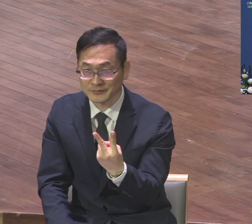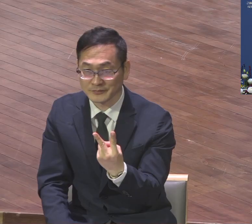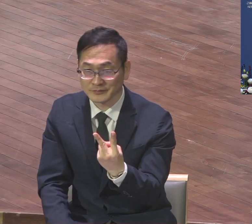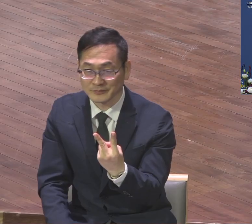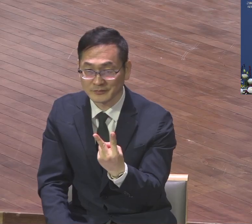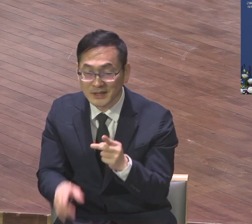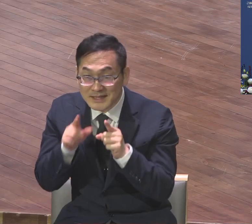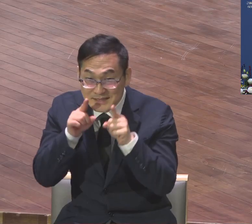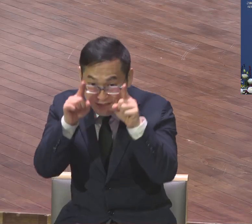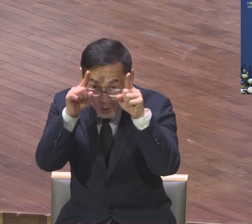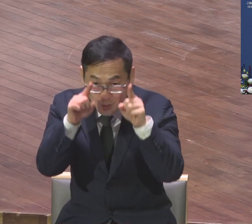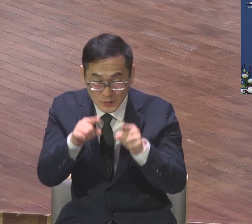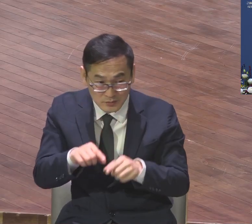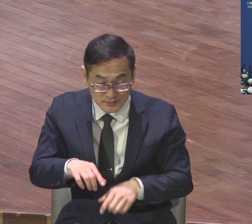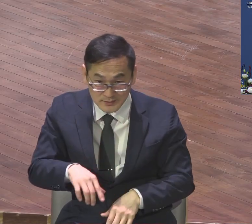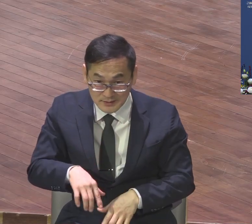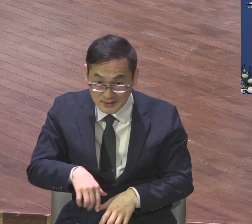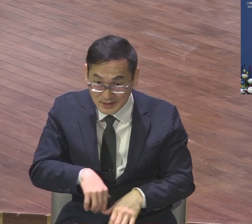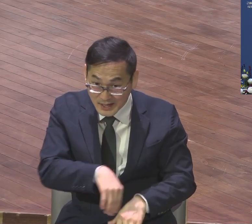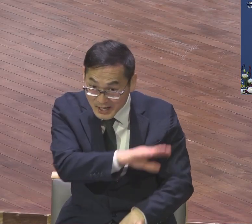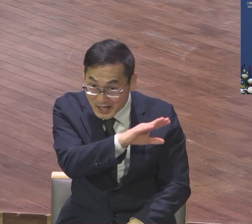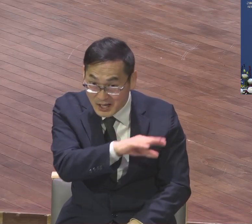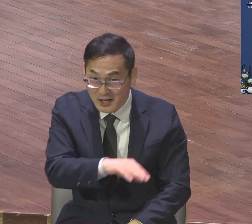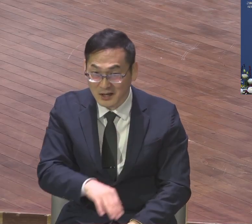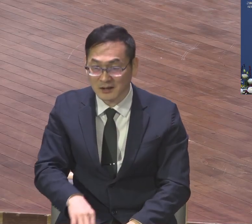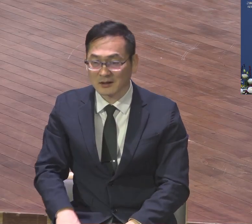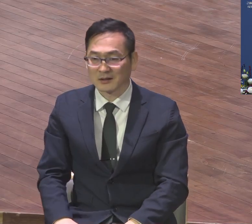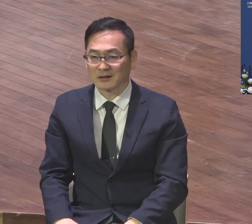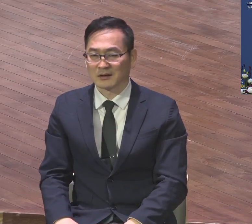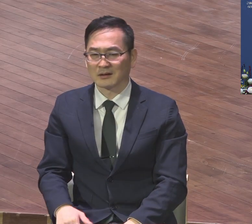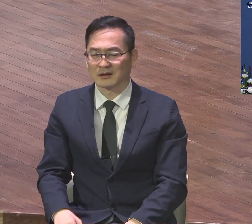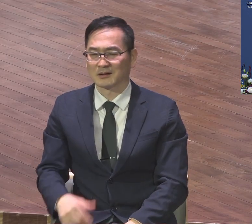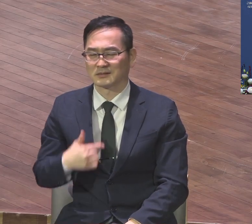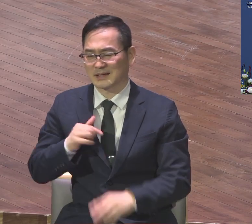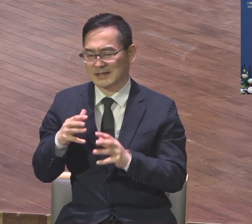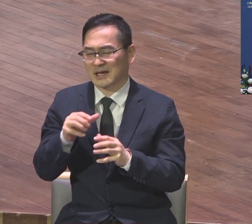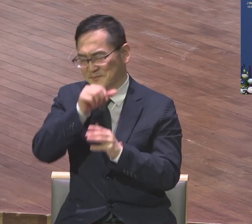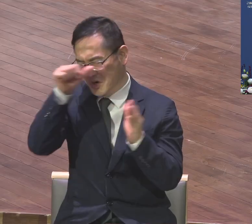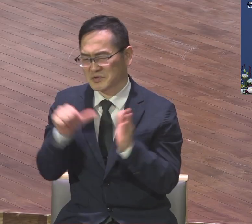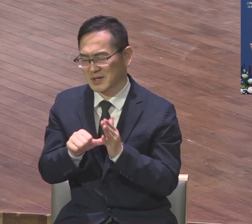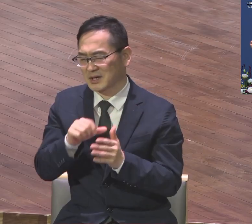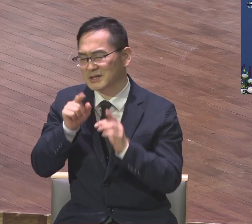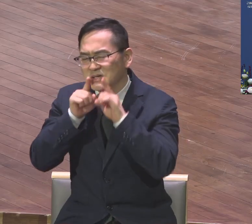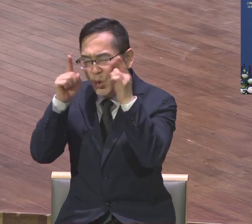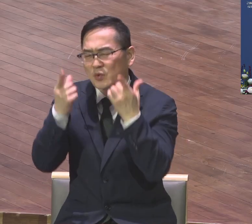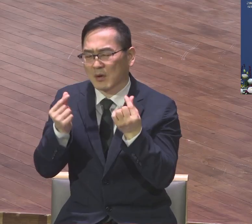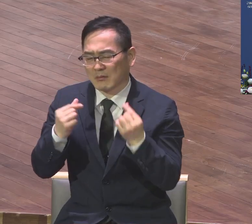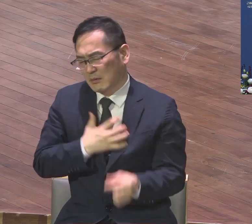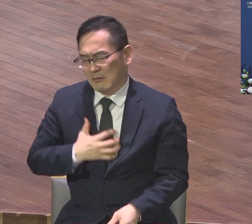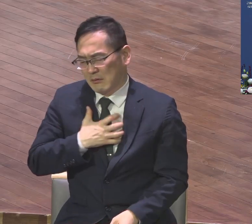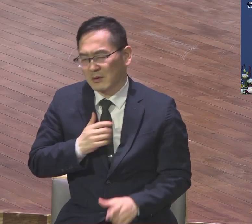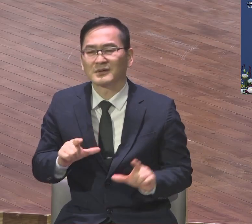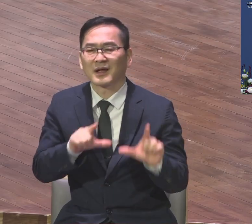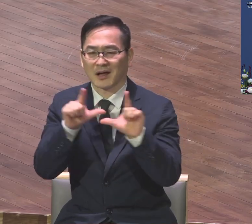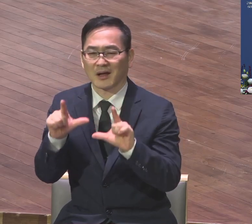지옥 갈 사람은요, 사실 사는 것도 지옥같이 살아요. 지금. 그러다 지옥 갑니다.